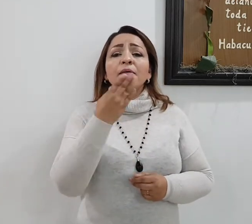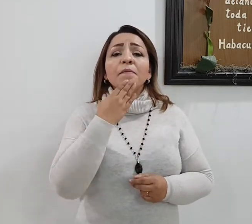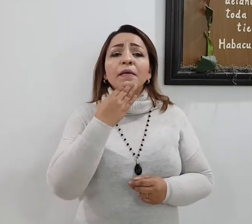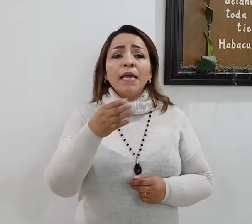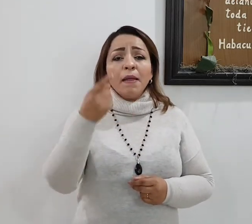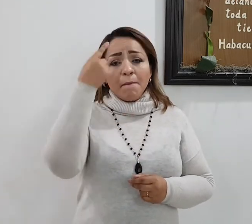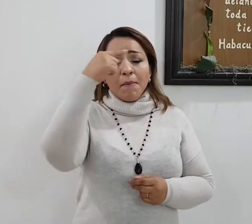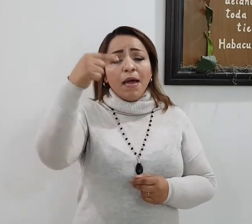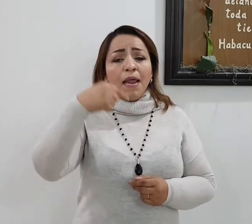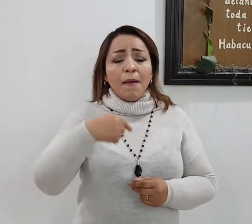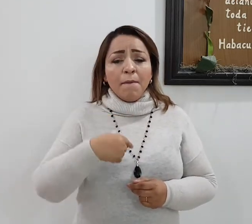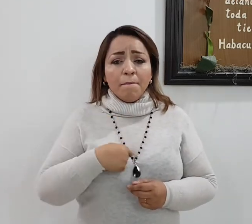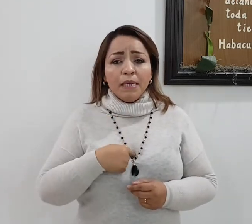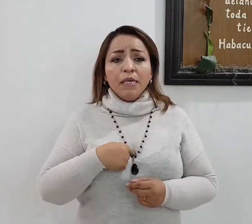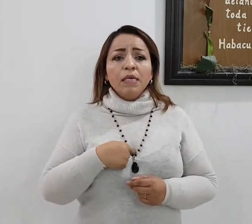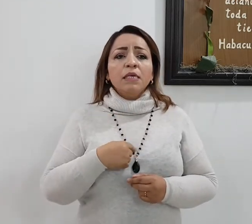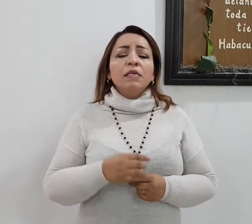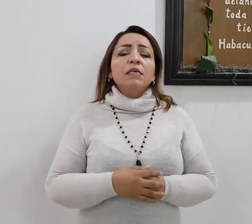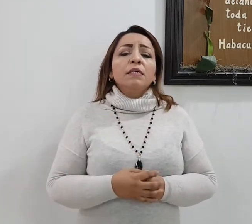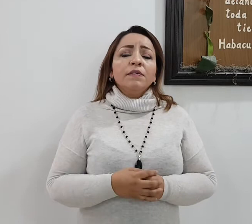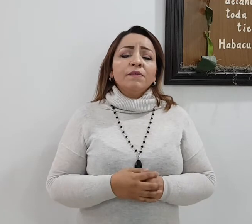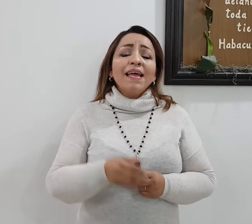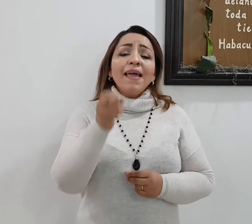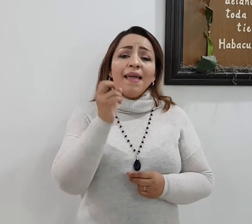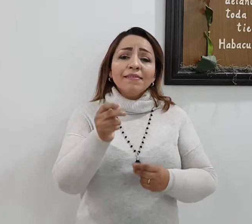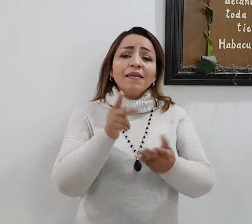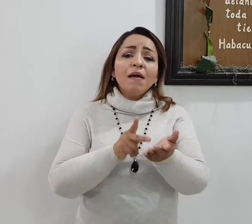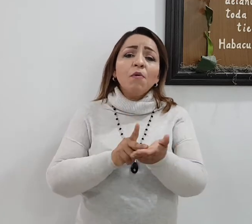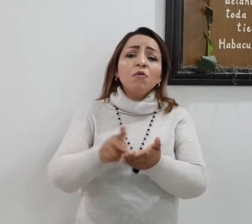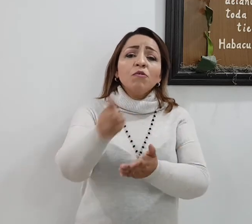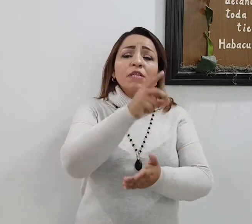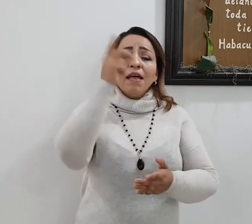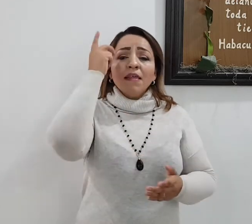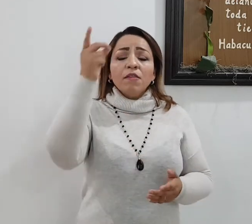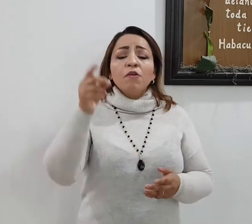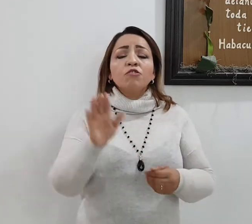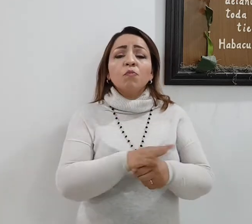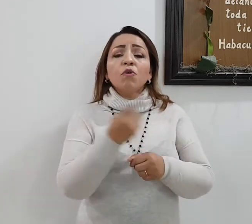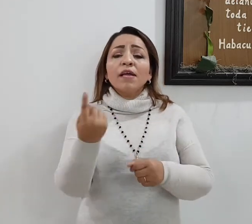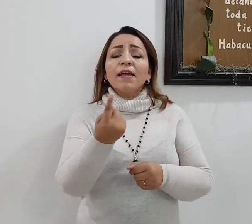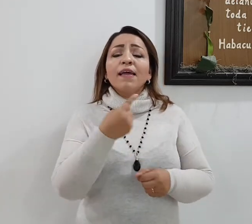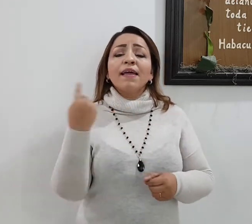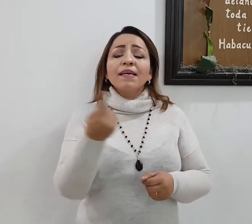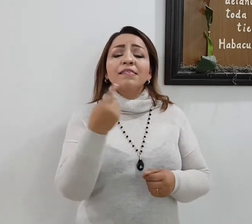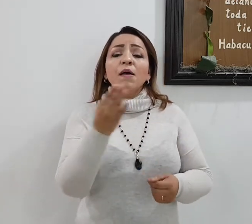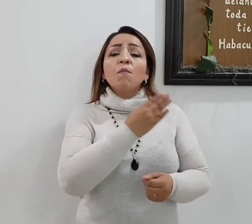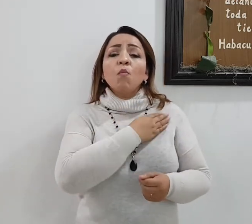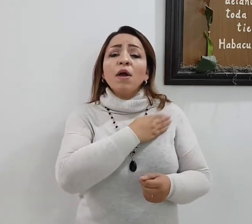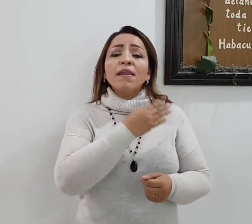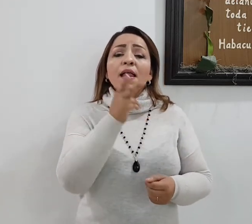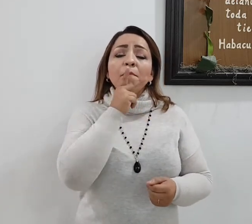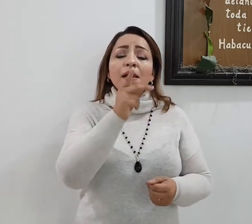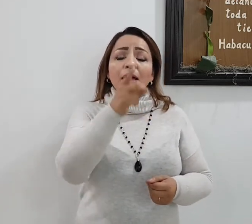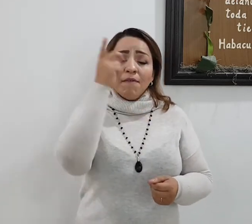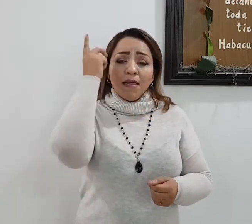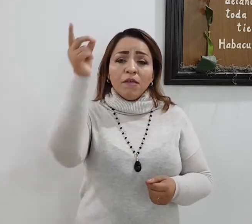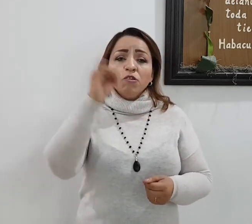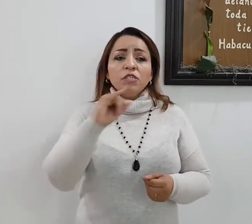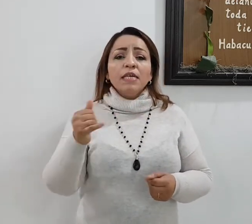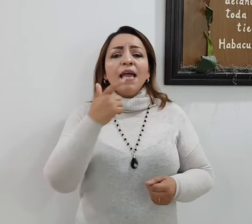la que tienen ahora, ¿verdad? Esa es la voluntad de Dios, hermano, porque es buena. Y es agradable porque nos causa gozo